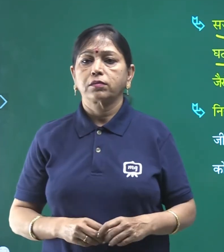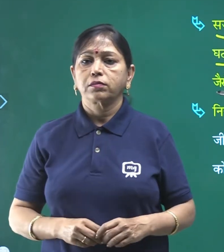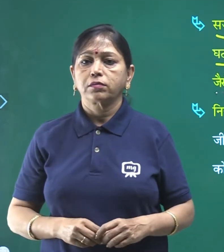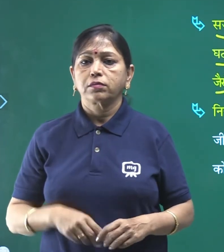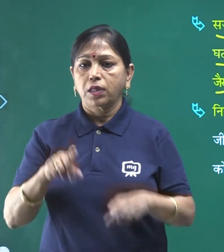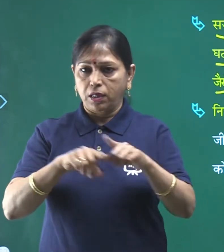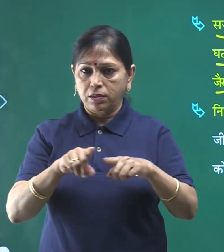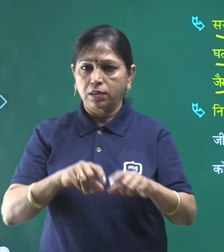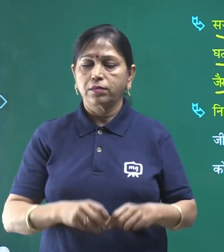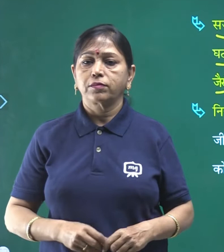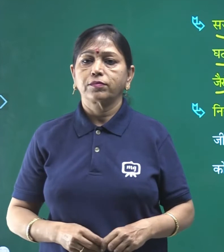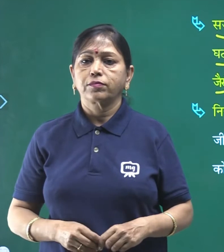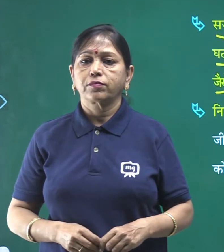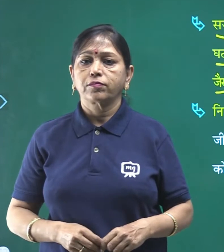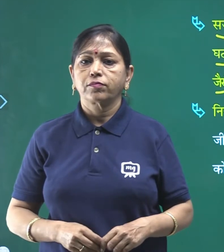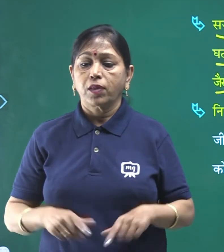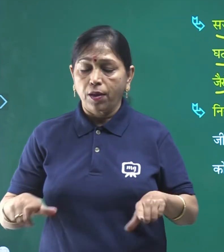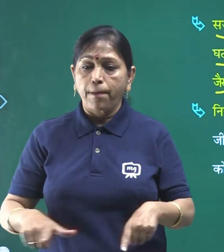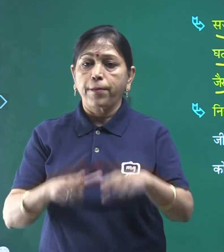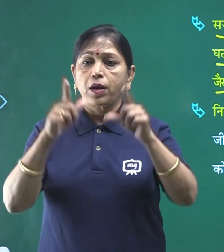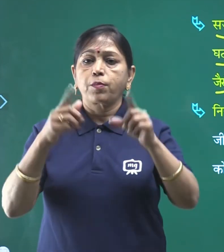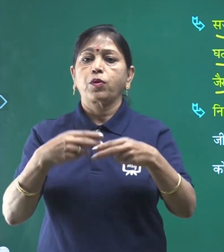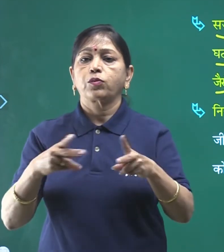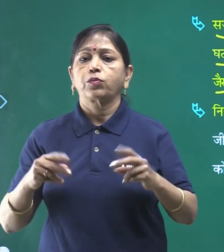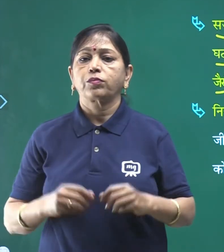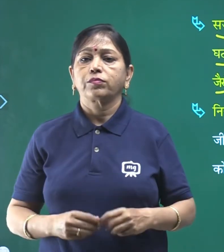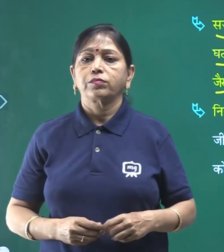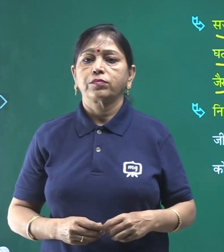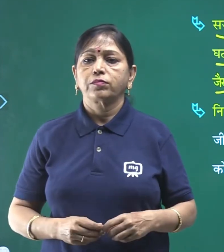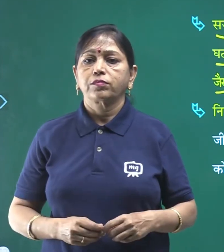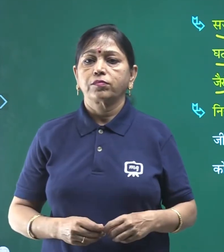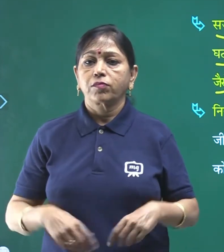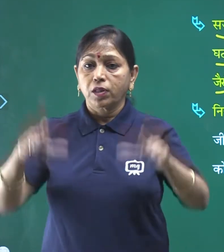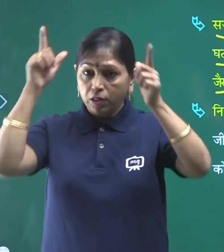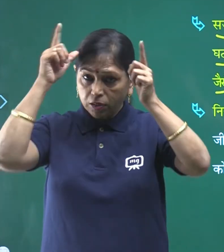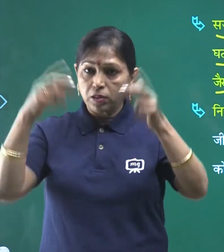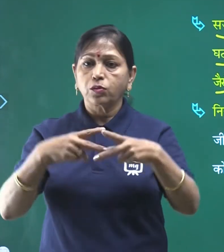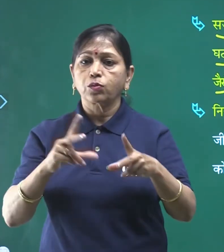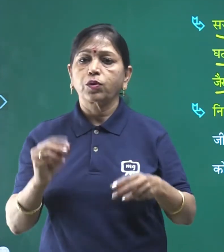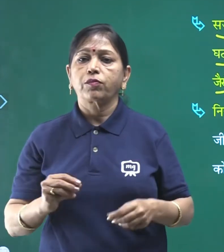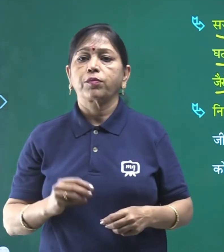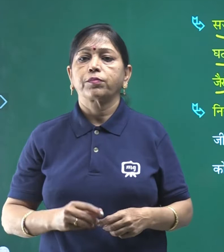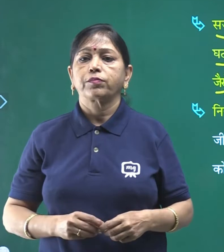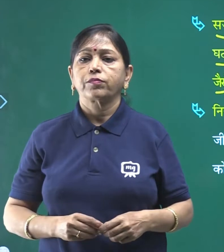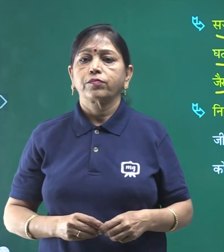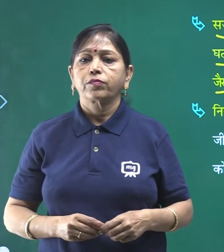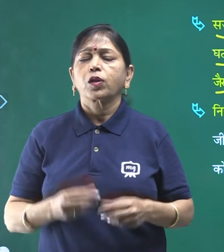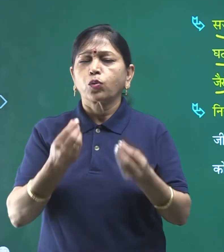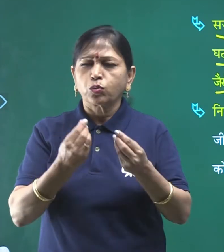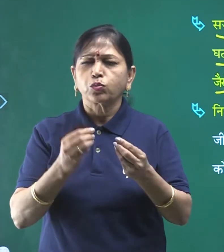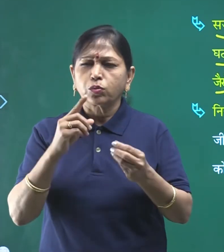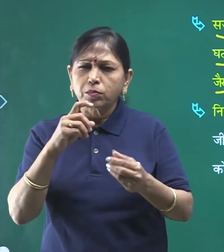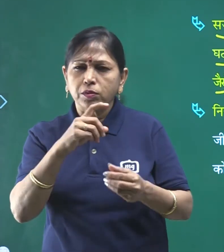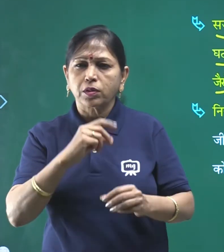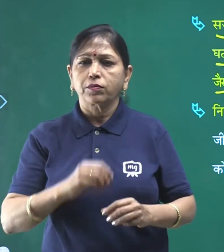है जैसे पेड़-पौधों जंतु एवं सूक्ष्म जीव